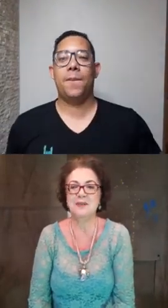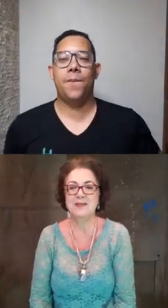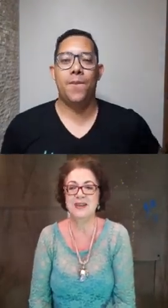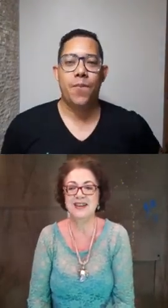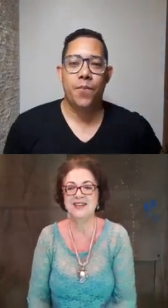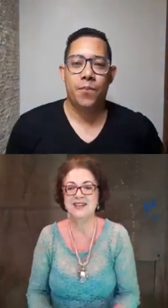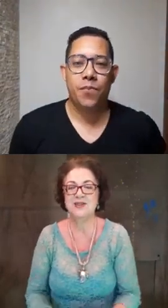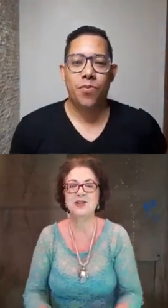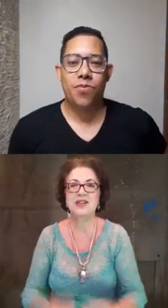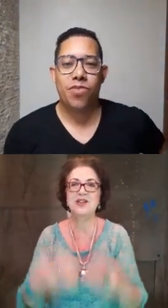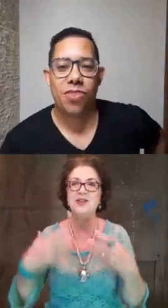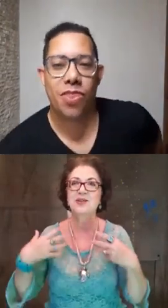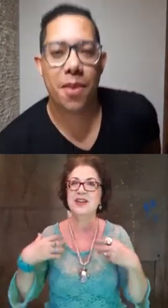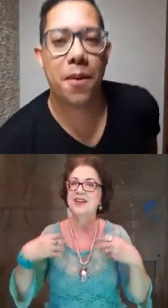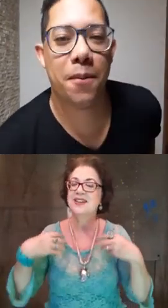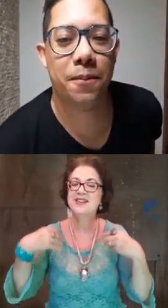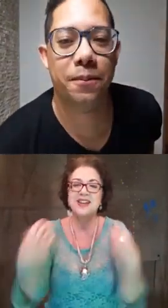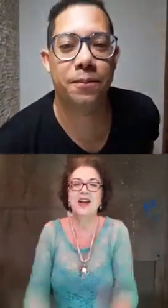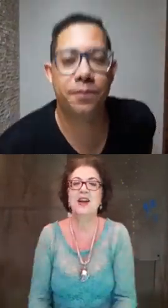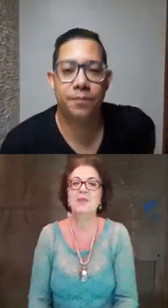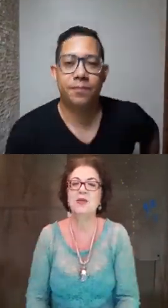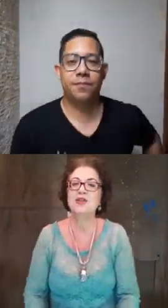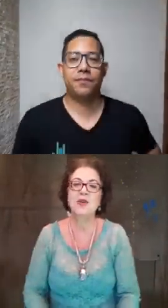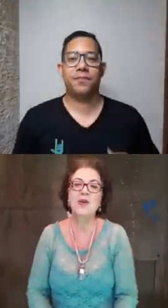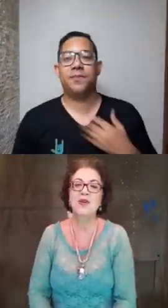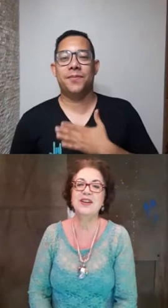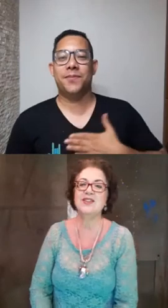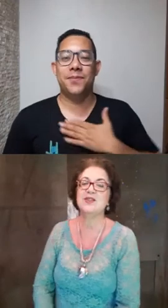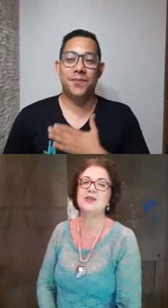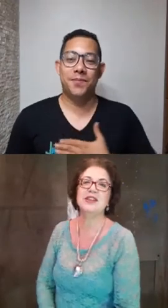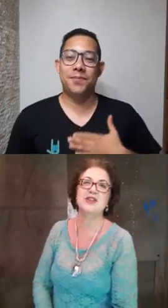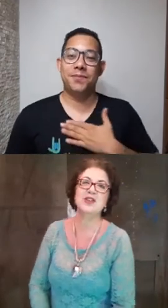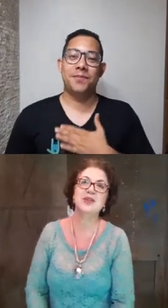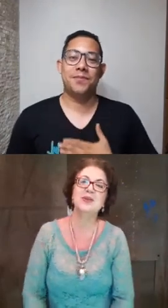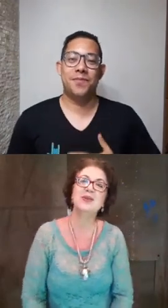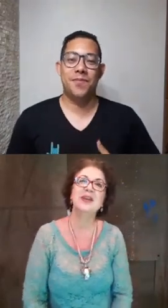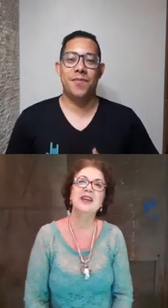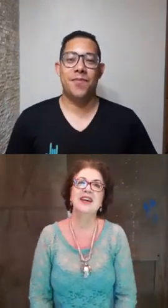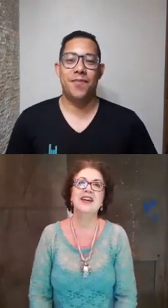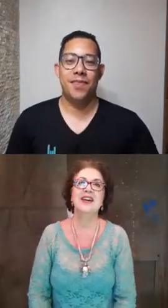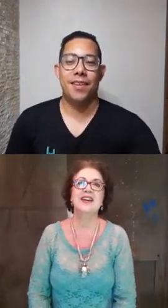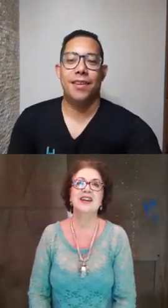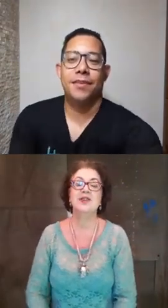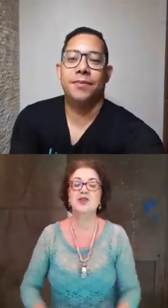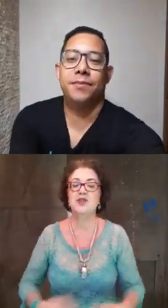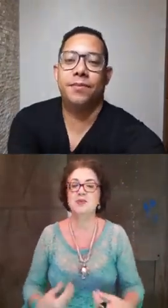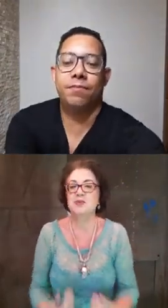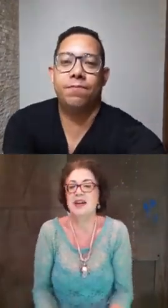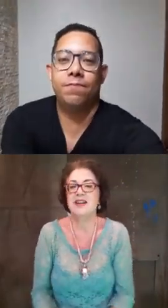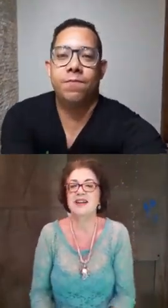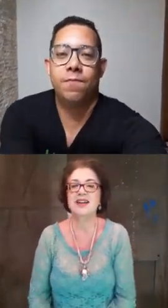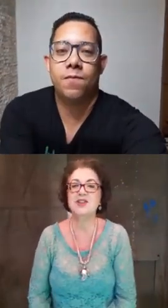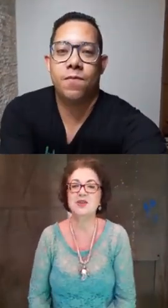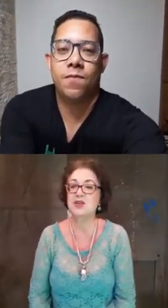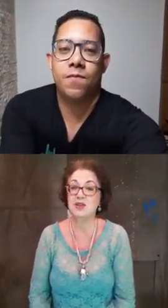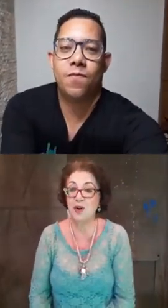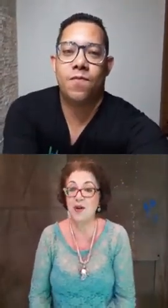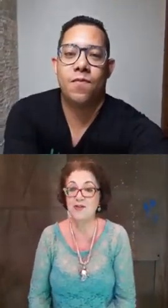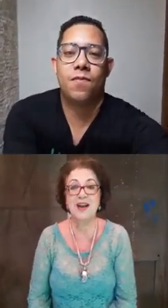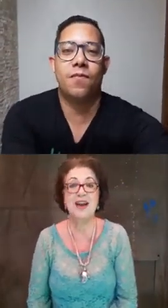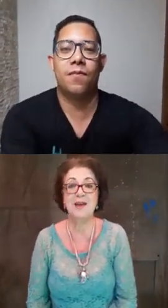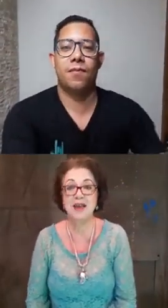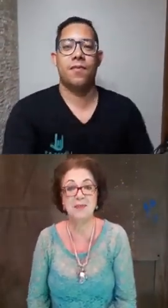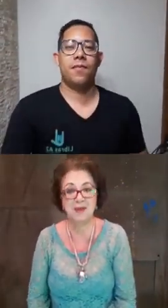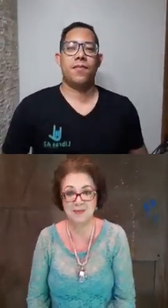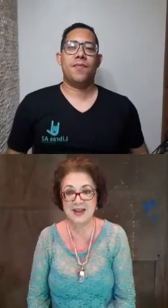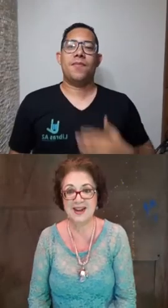surpresa para mim, no sentido das emoções, no sentido de uma atitude nova.